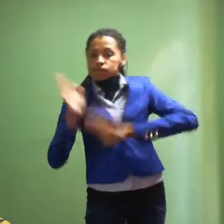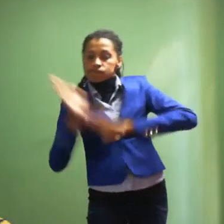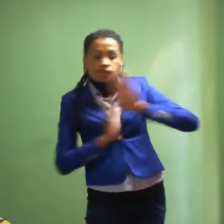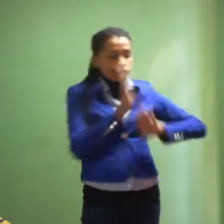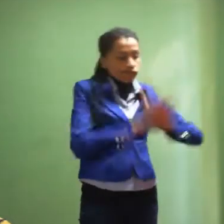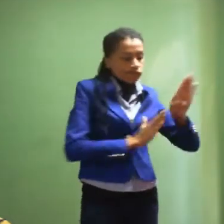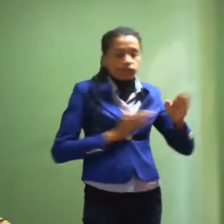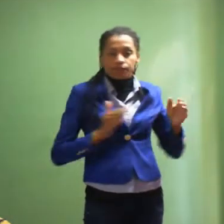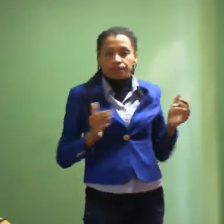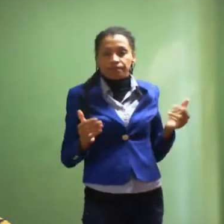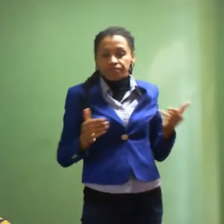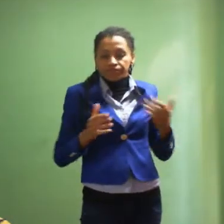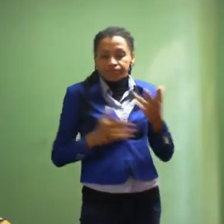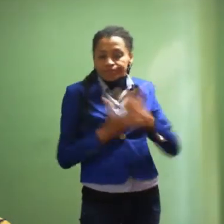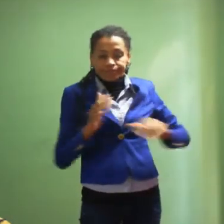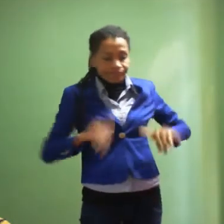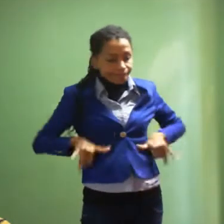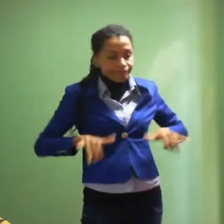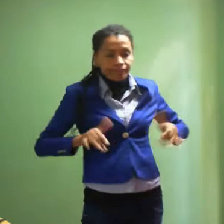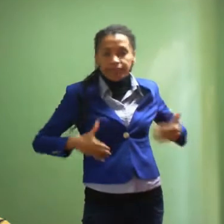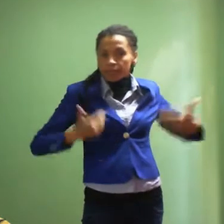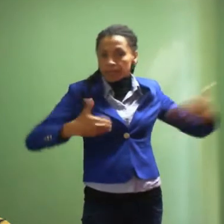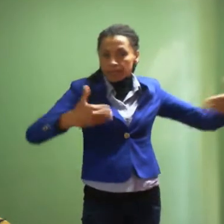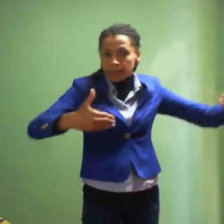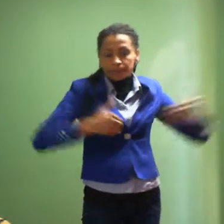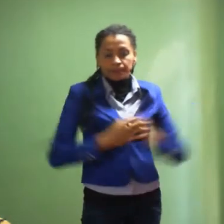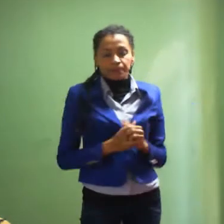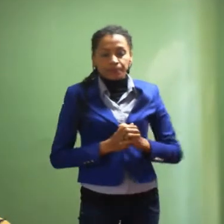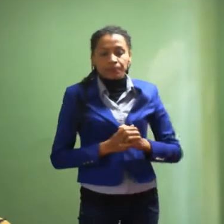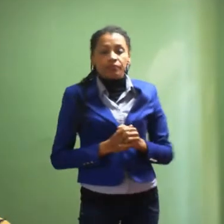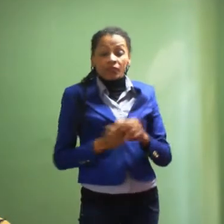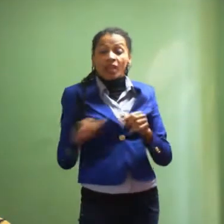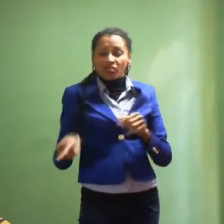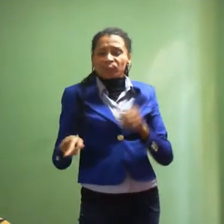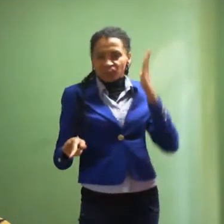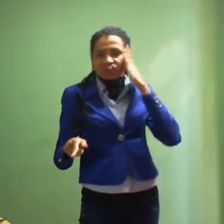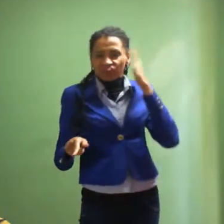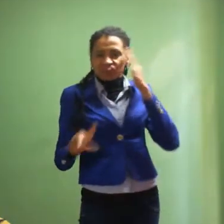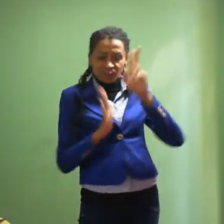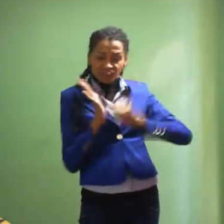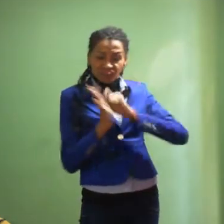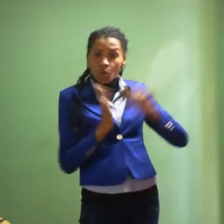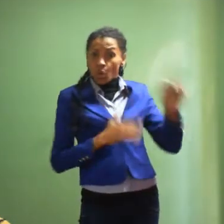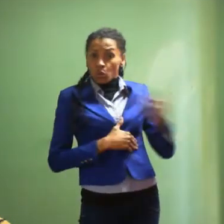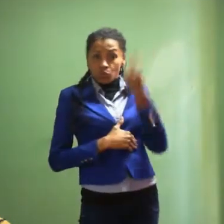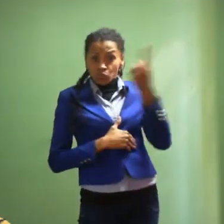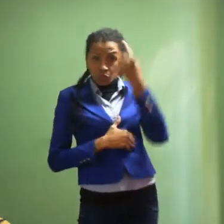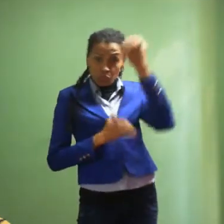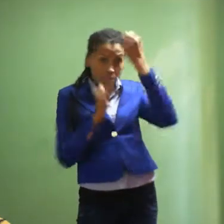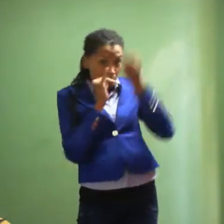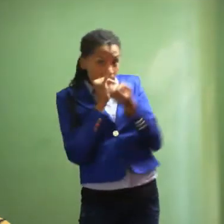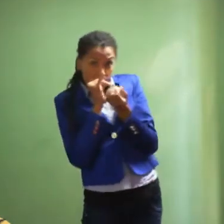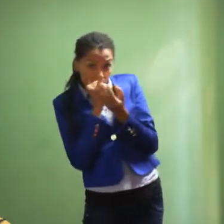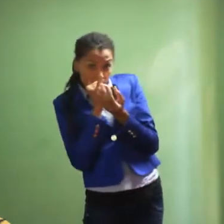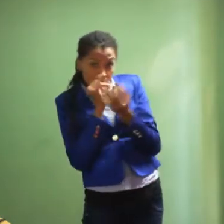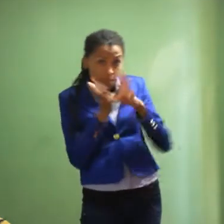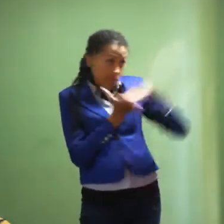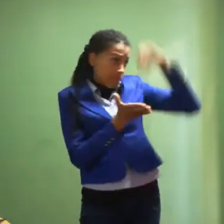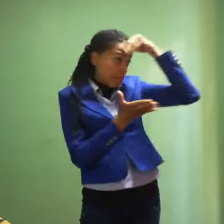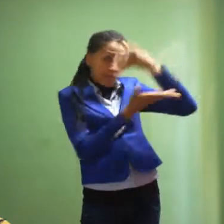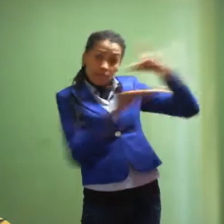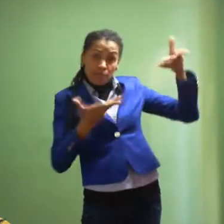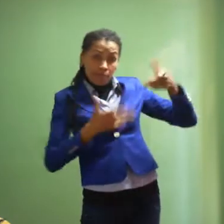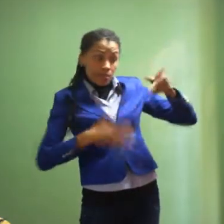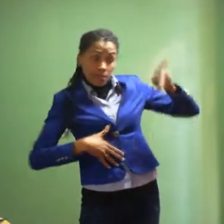proceso paralelo. Ellos van a poder ver que la lengua escrita no se usa solamente para aspectos pedagógicos, para usos